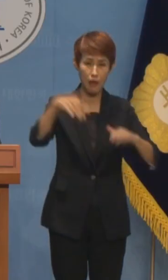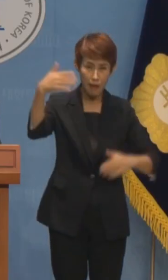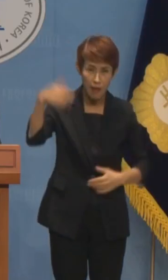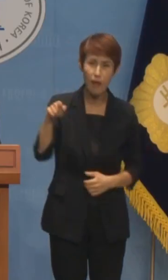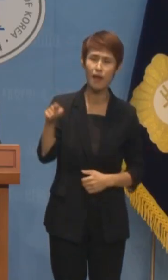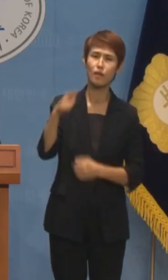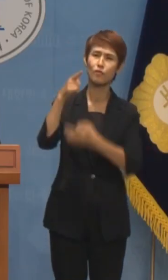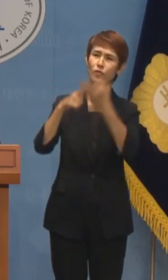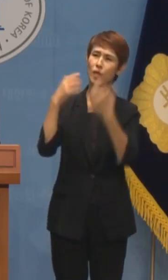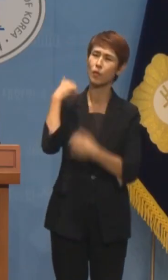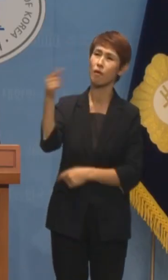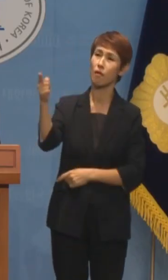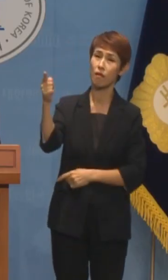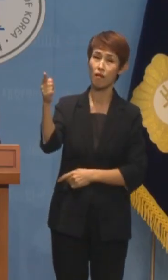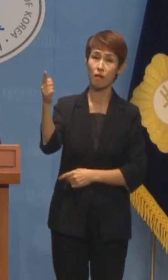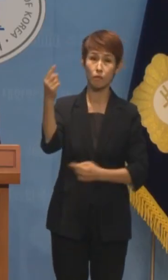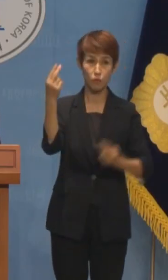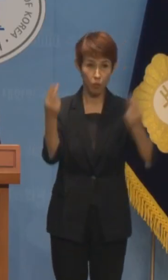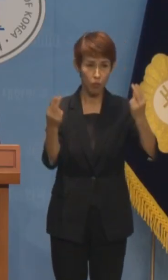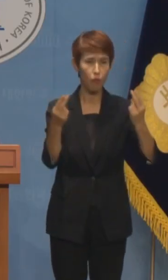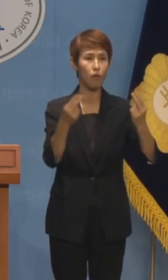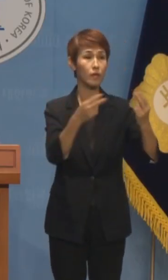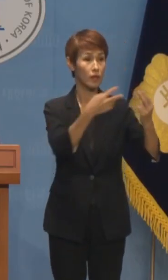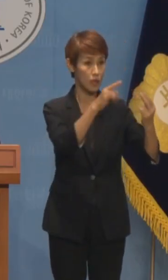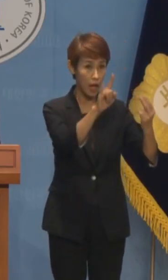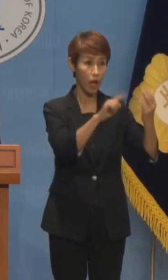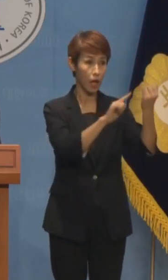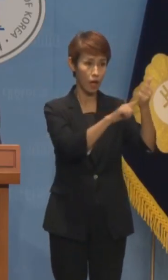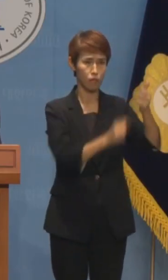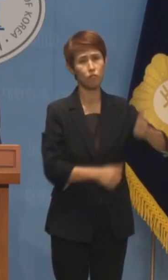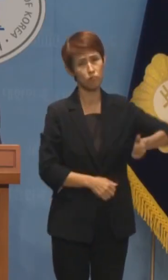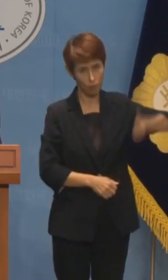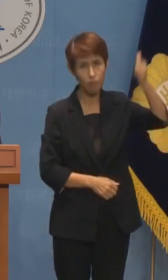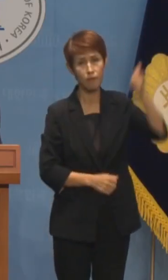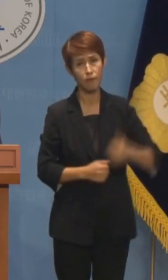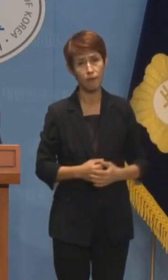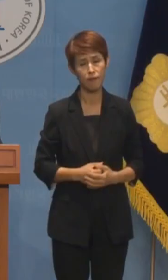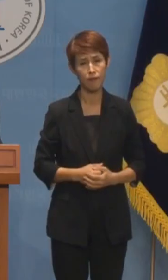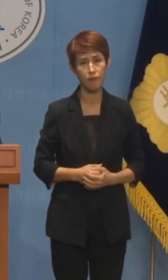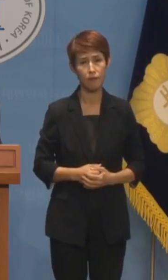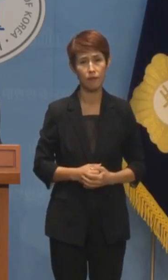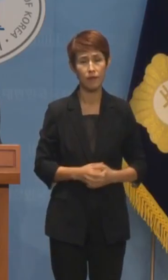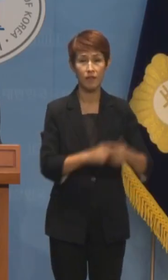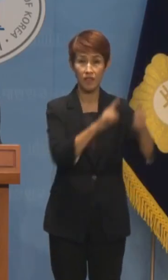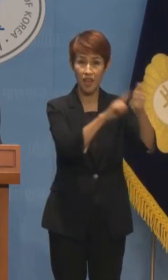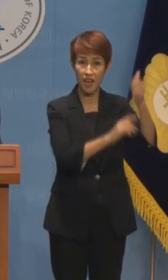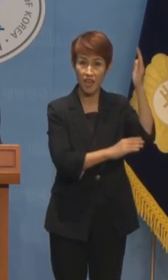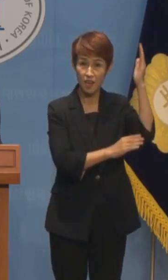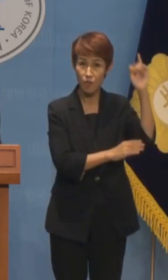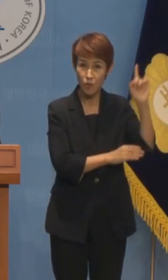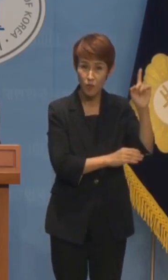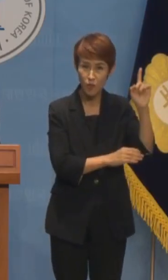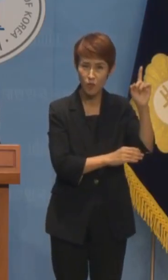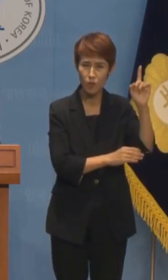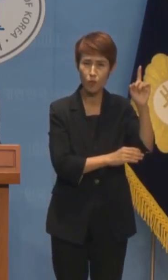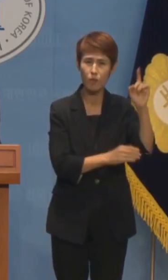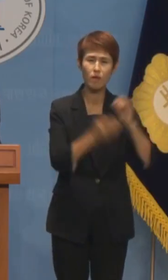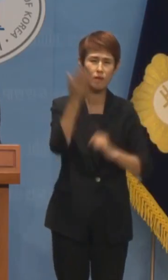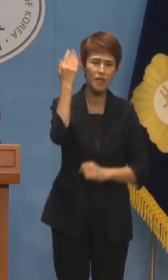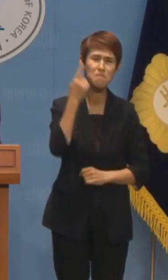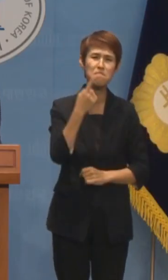하는 윤석열 대통령보다는 훨씬 낫습니다. 태 처장의 주장은 새로운 것이